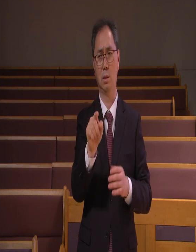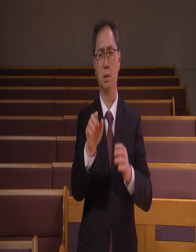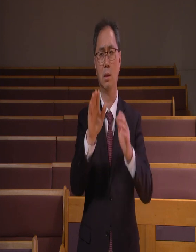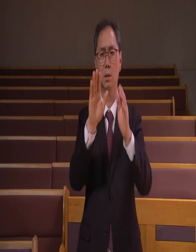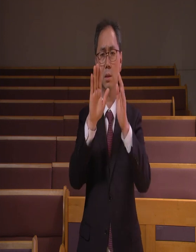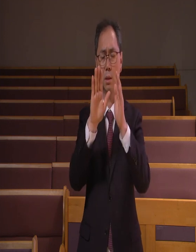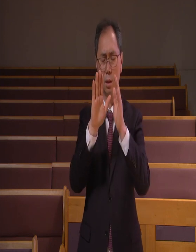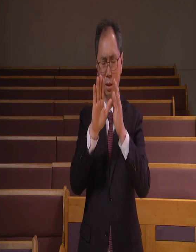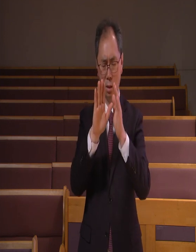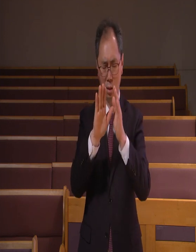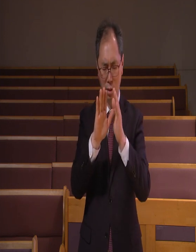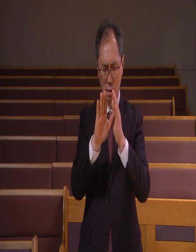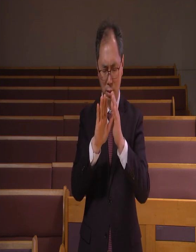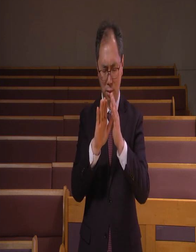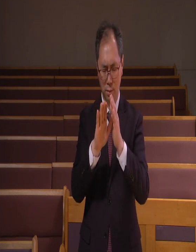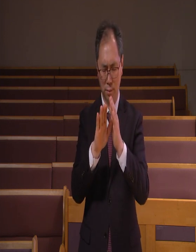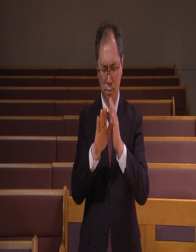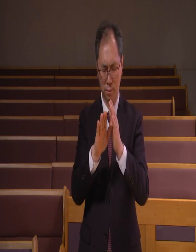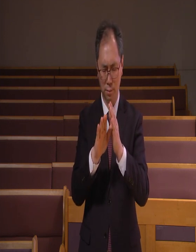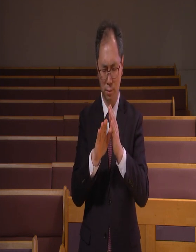있었는가